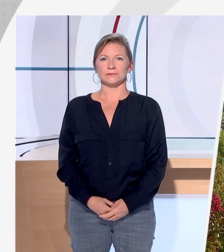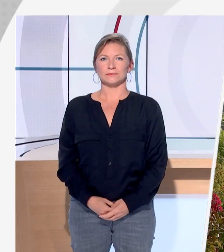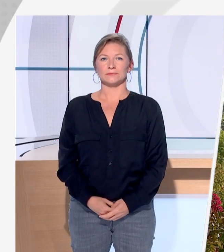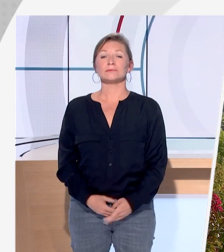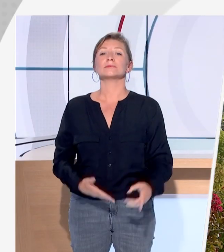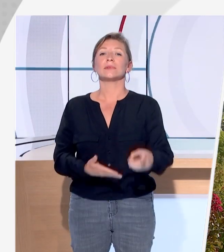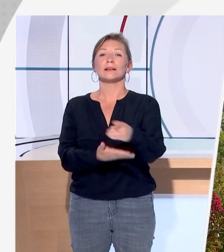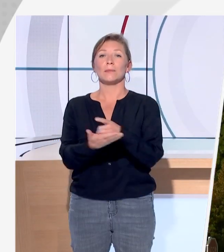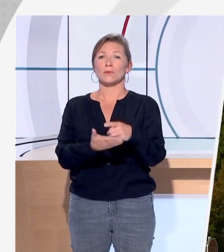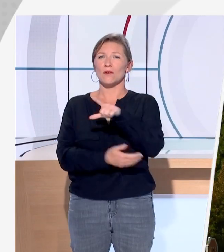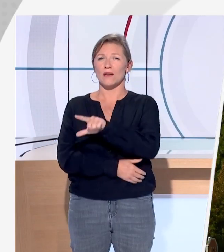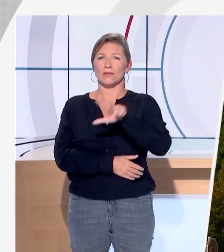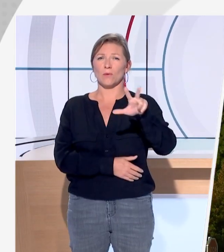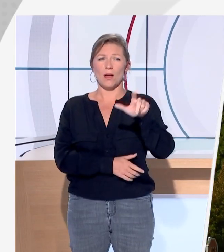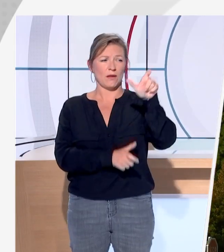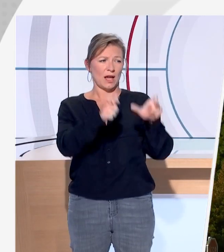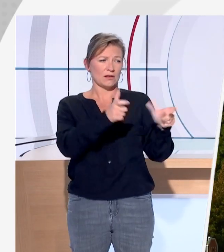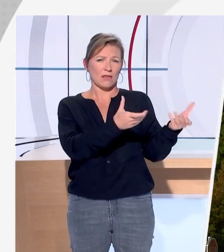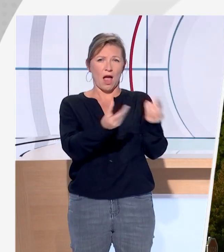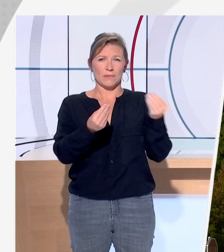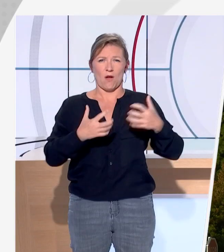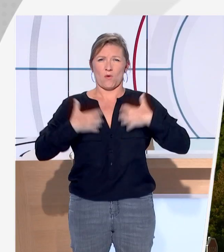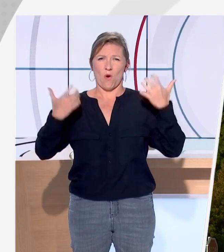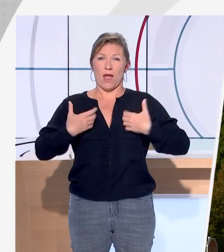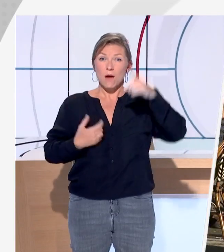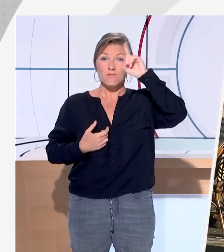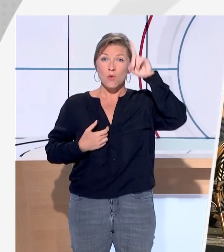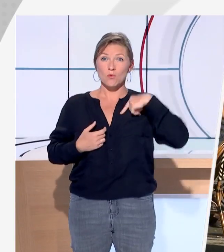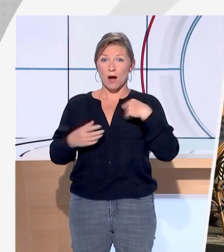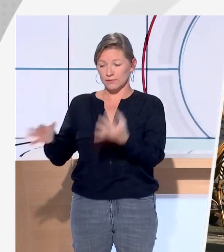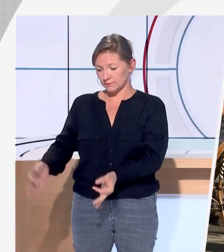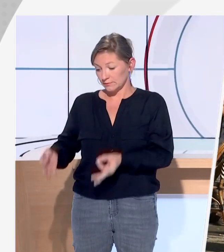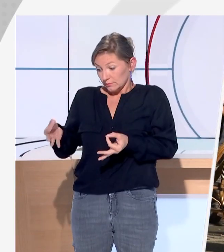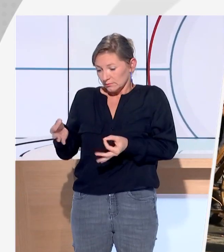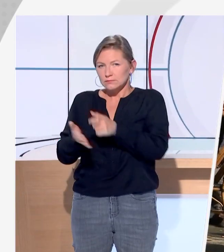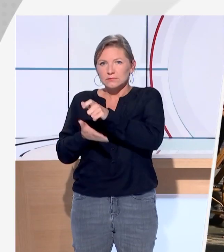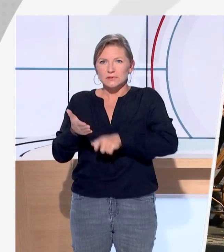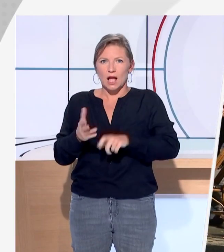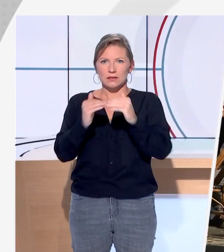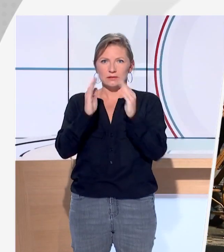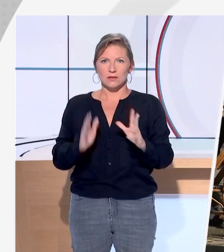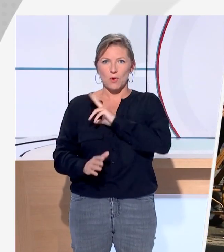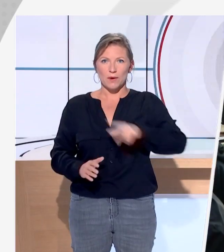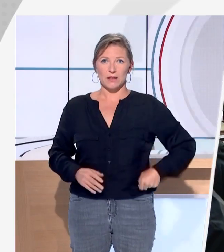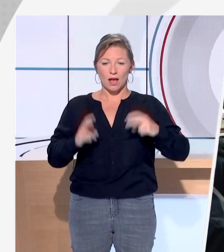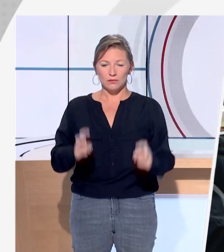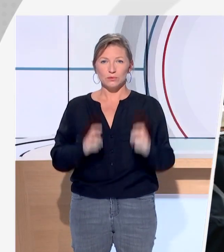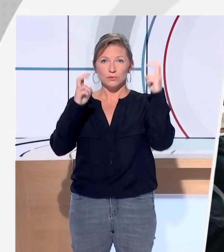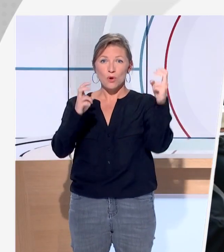En Creuse, la colère des habitants de Guéret. Leur taxe foncière explose cette année. La part votée